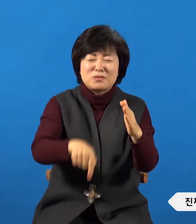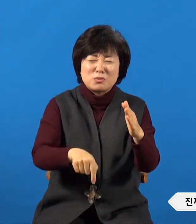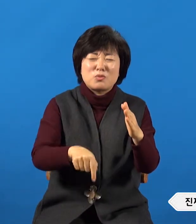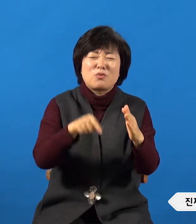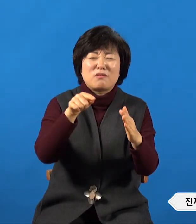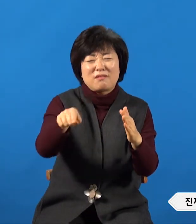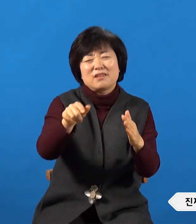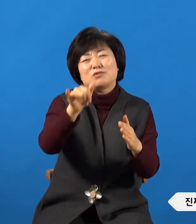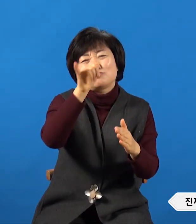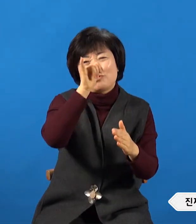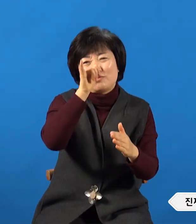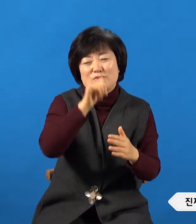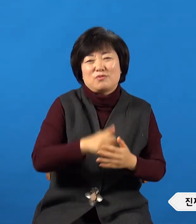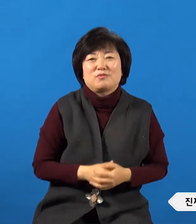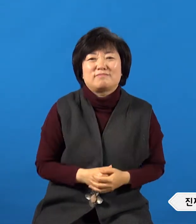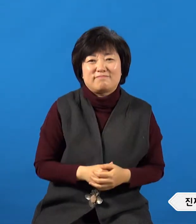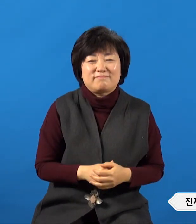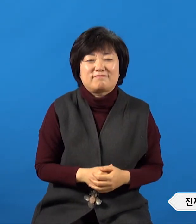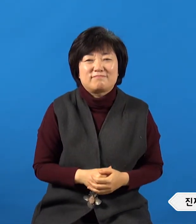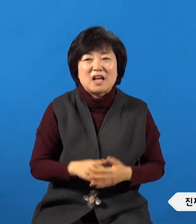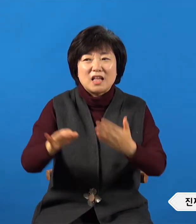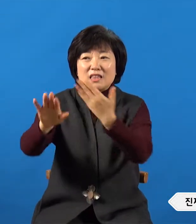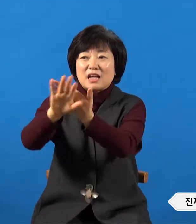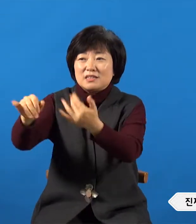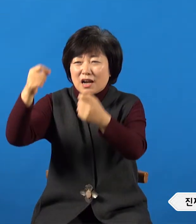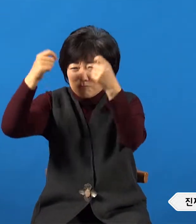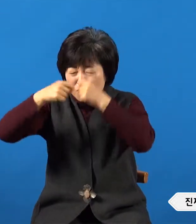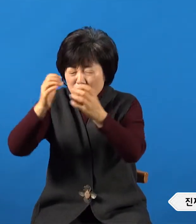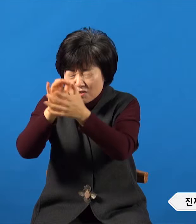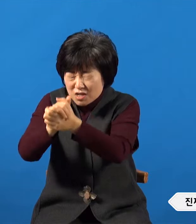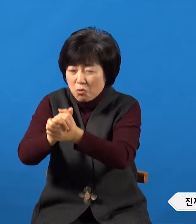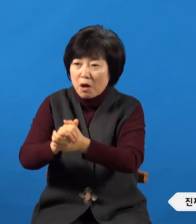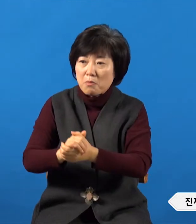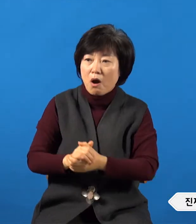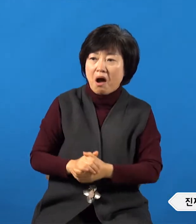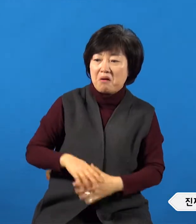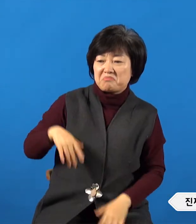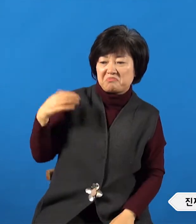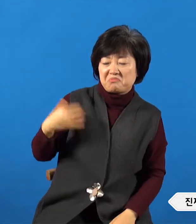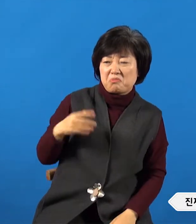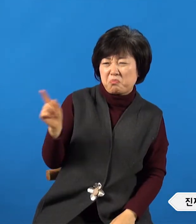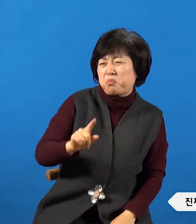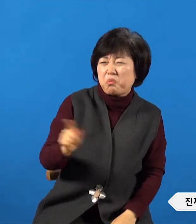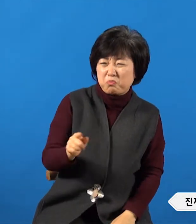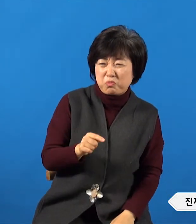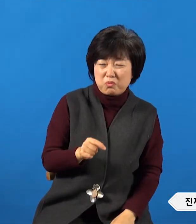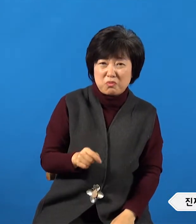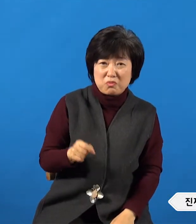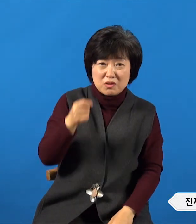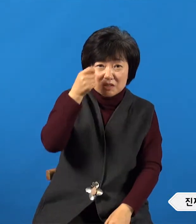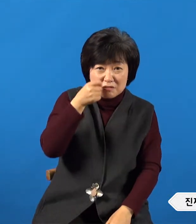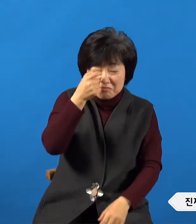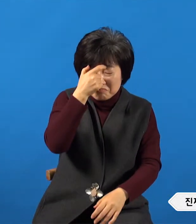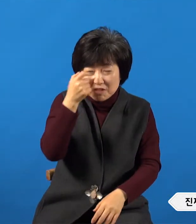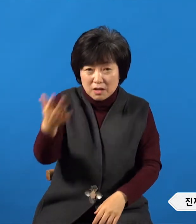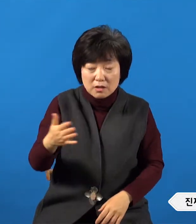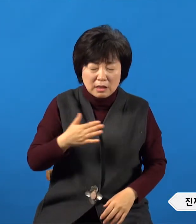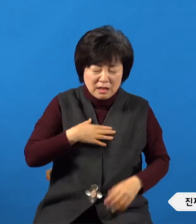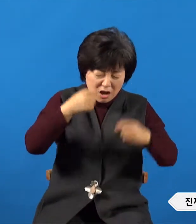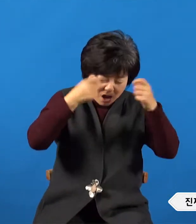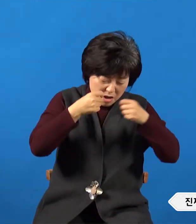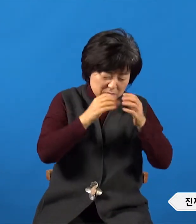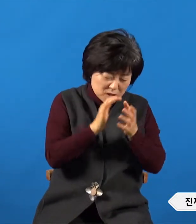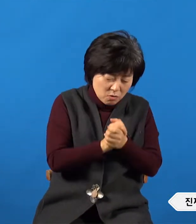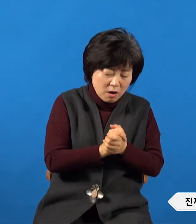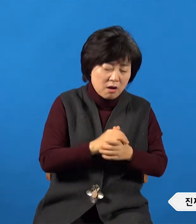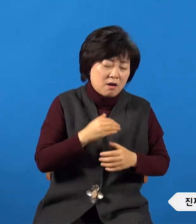것들은 여전히 존재합니다. 남이 눈물로 기도하면 참 유별나다라고 얘기합니다. 내가 눈물로